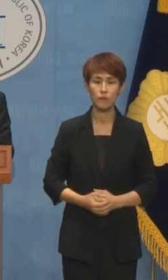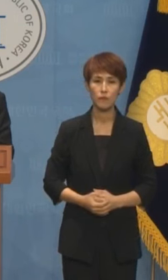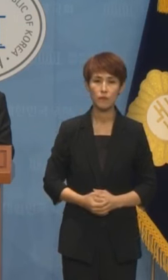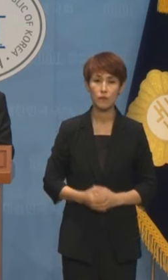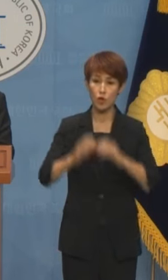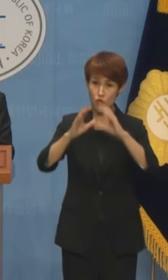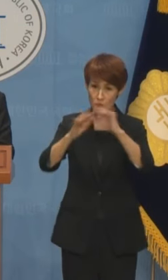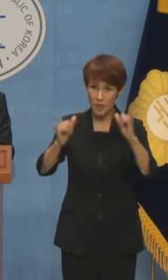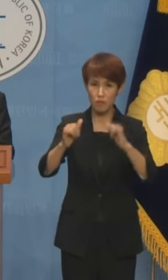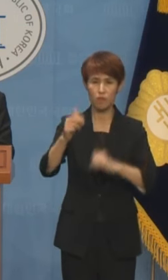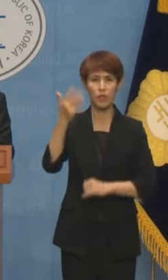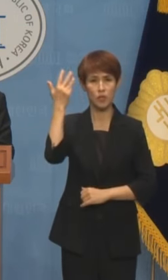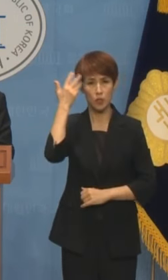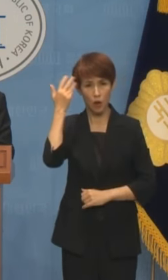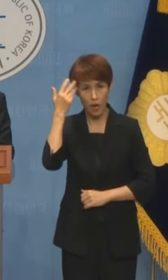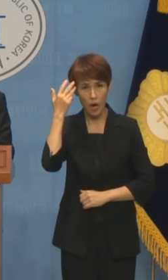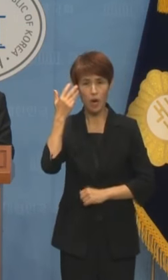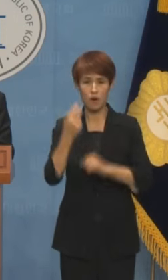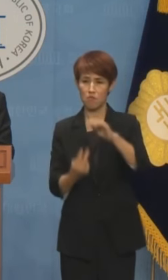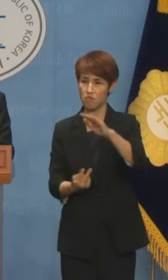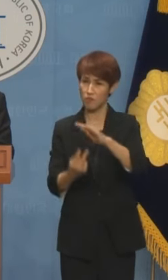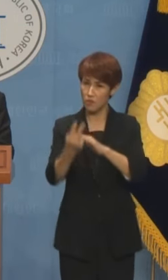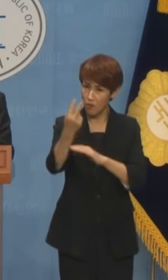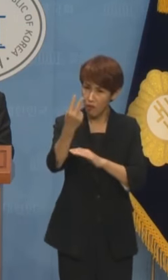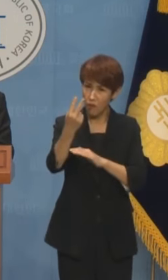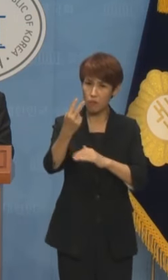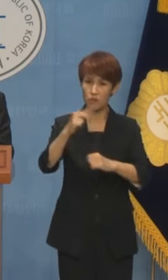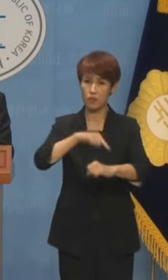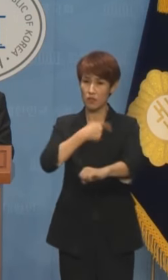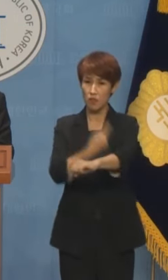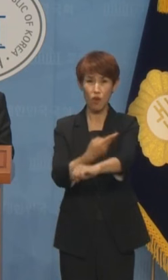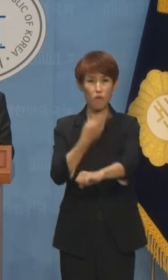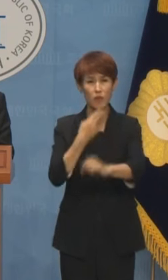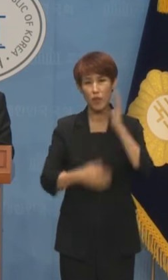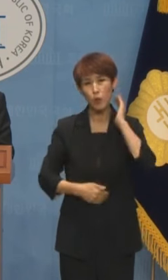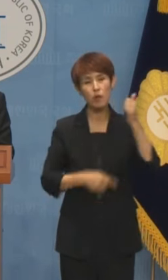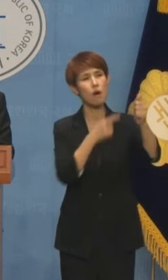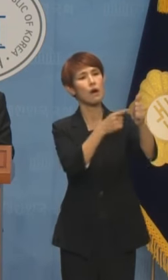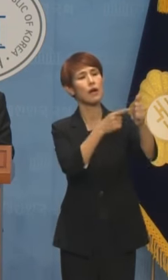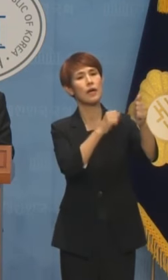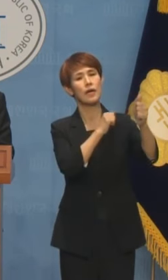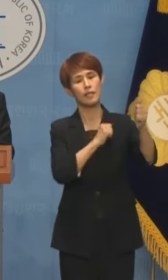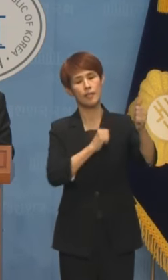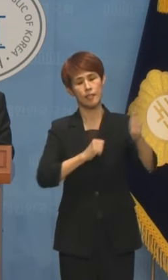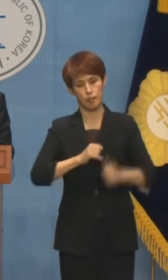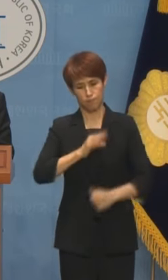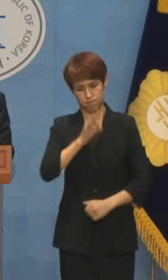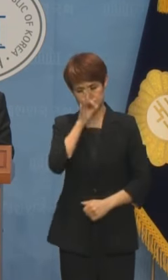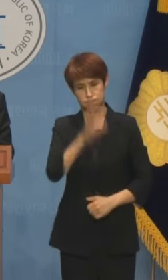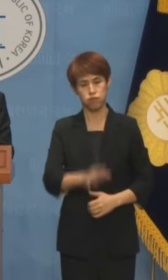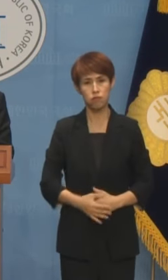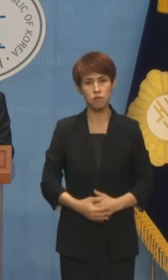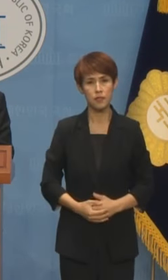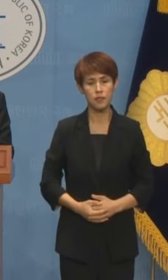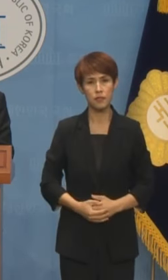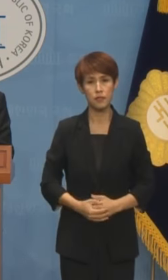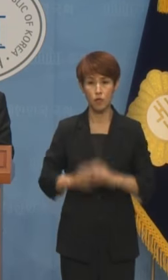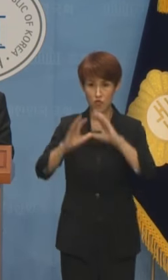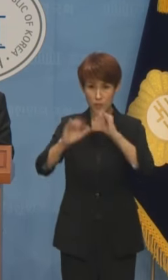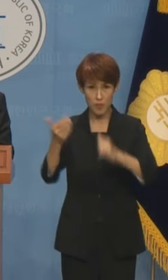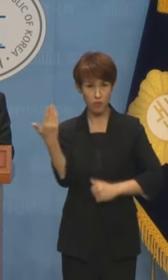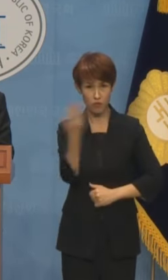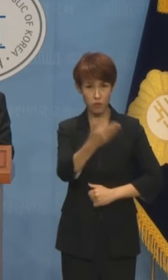국민은 철학도 비전도 능력도 없는 대통령에 참을 만큼 참았습니다. 국민이